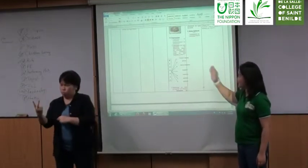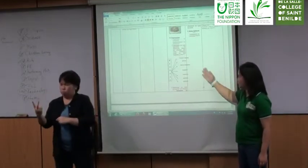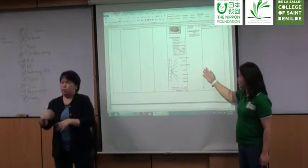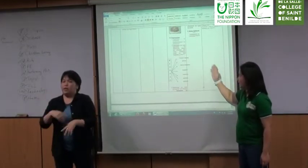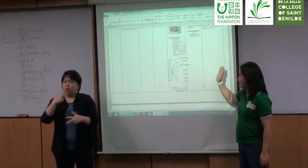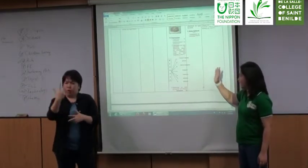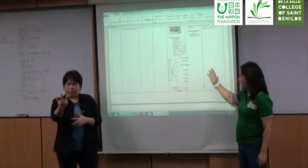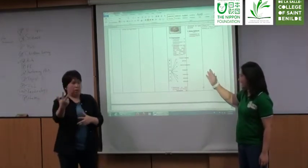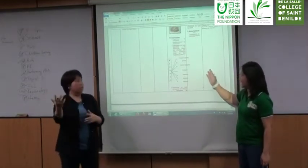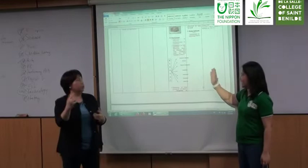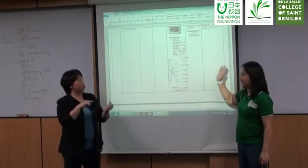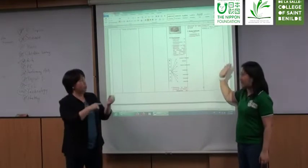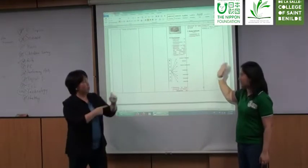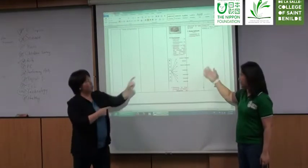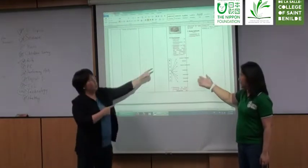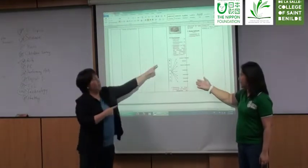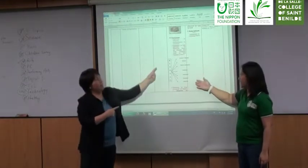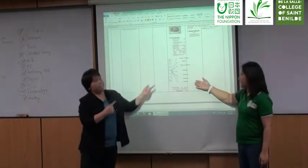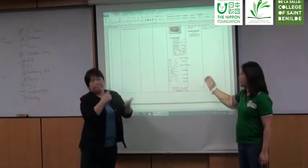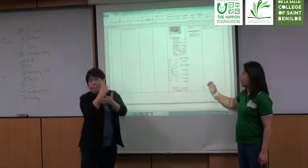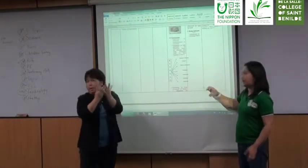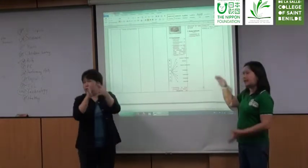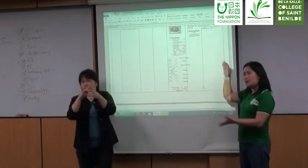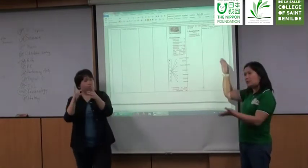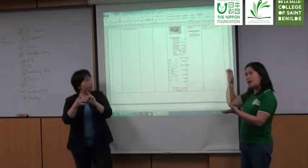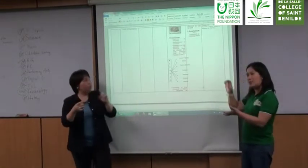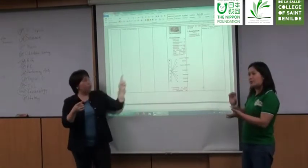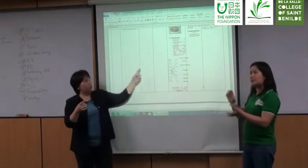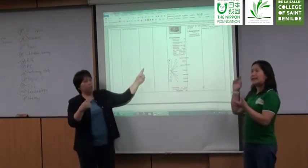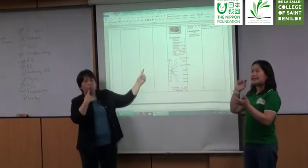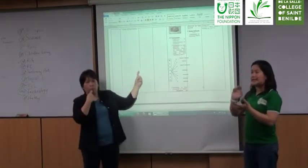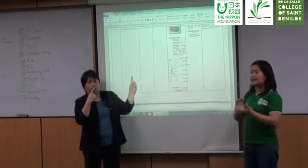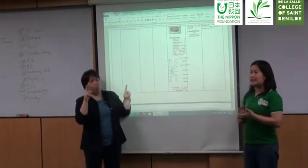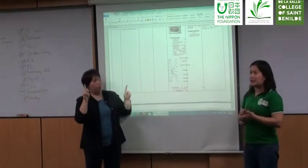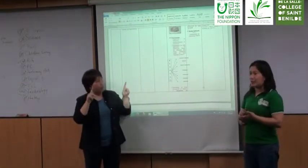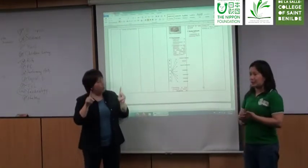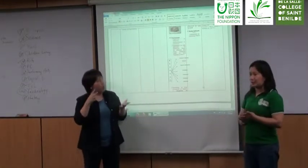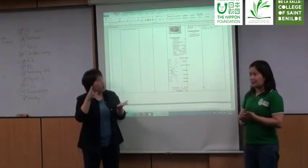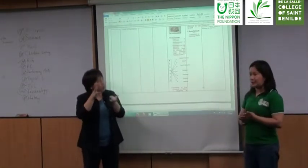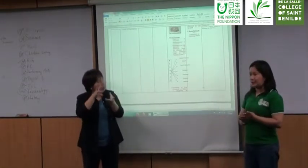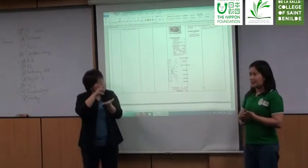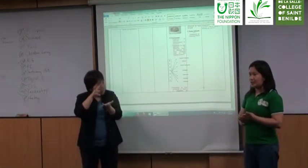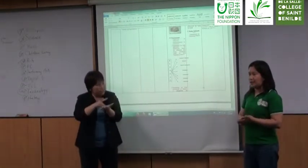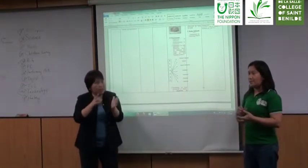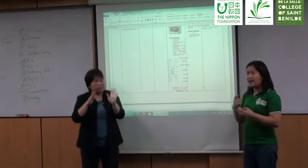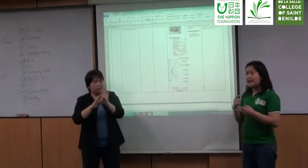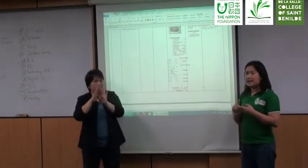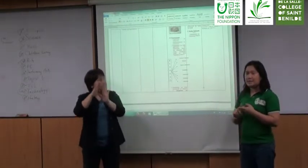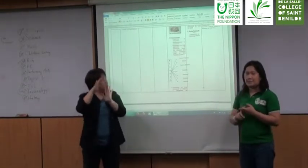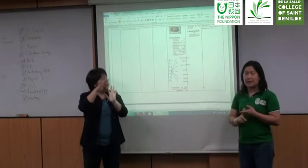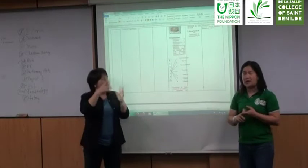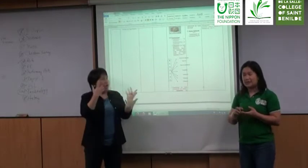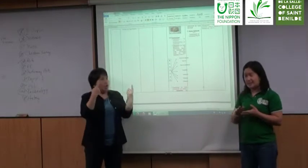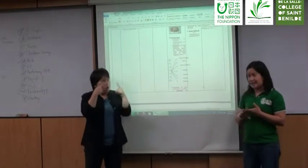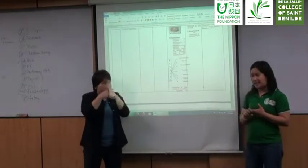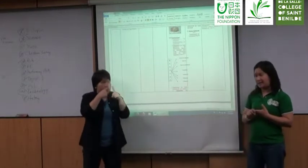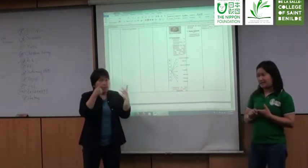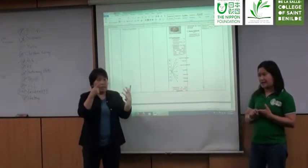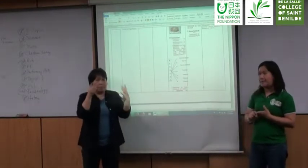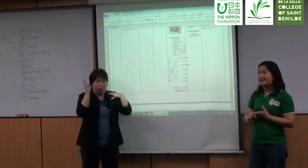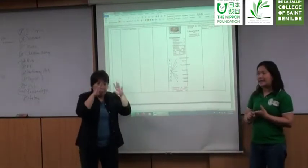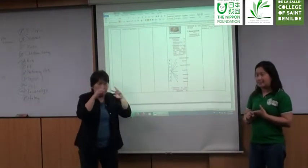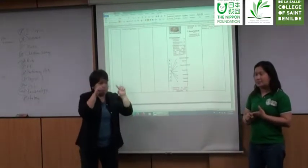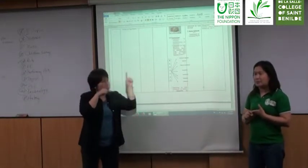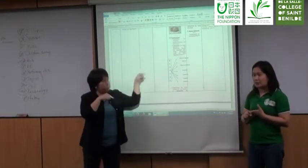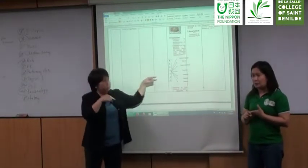tunggalian, kasatulan, kalanasan, climax, or story, nakukuha mo yung kung naintindihan mo yung kwento. Okay? Maganda rin po, lalo sa mga deaf,